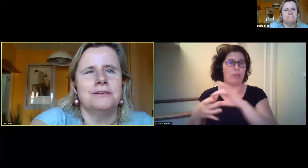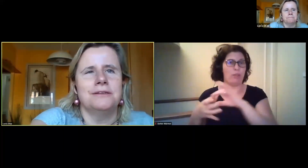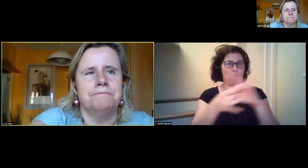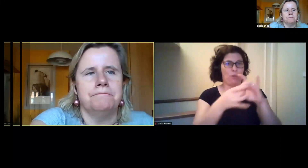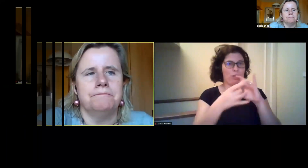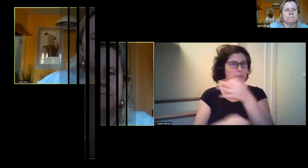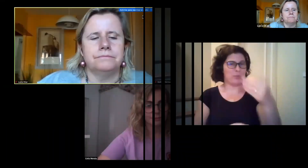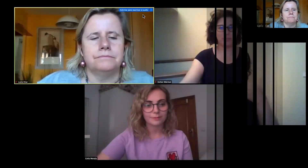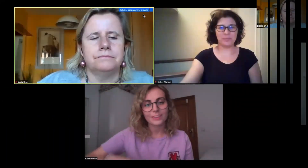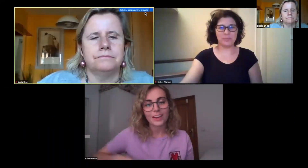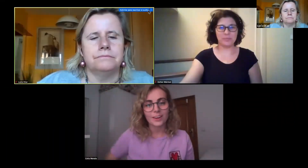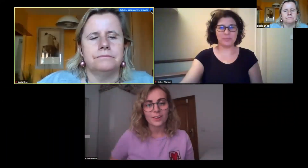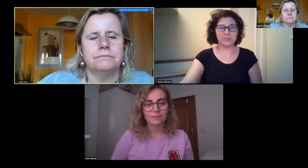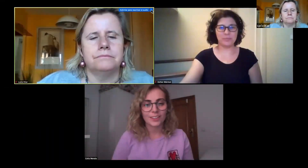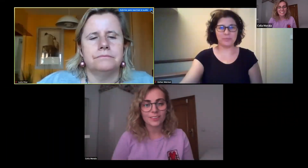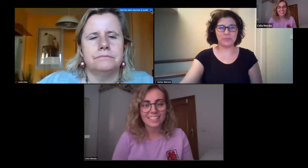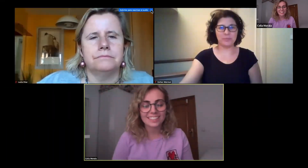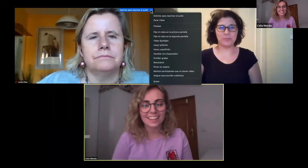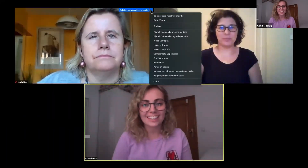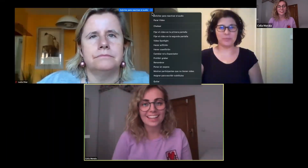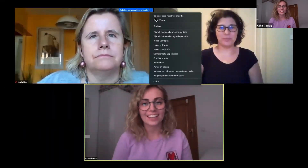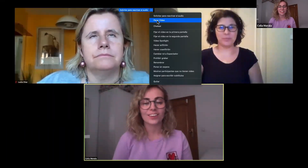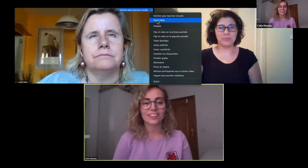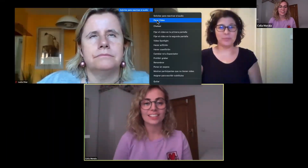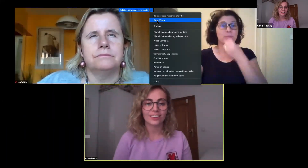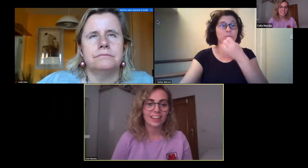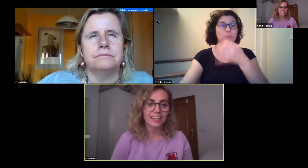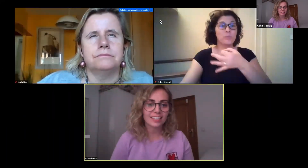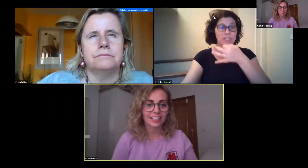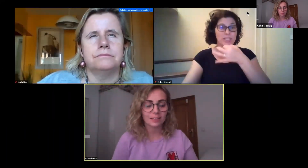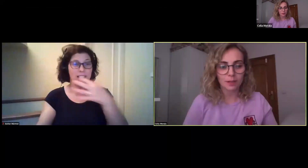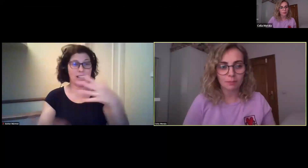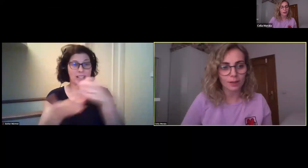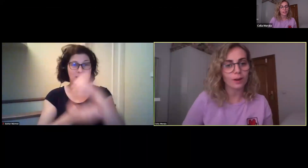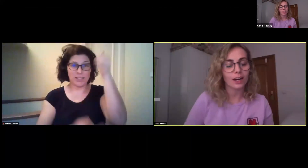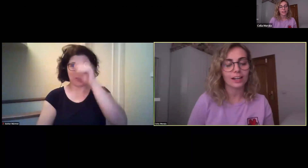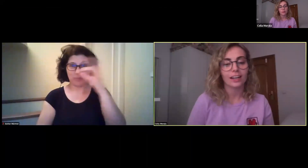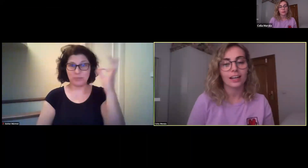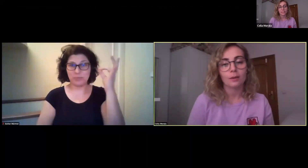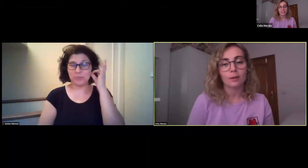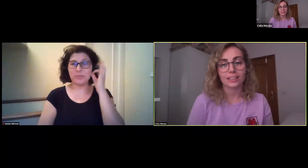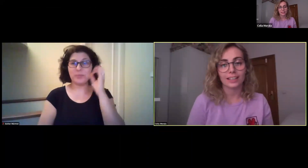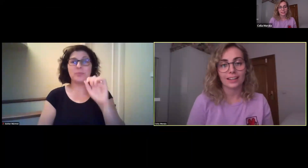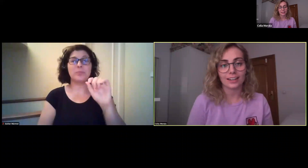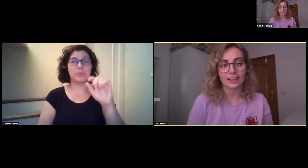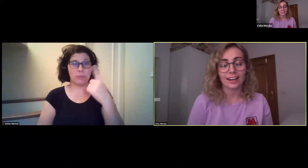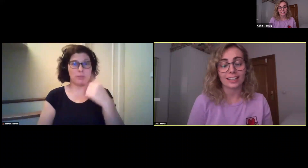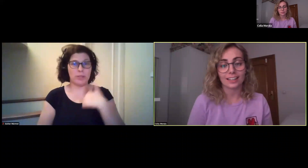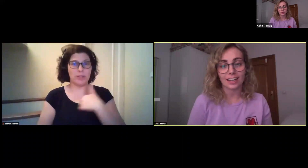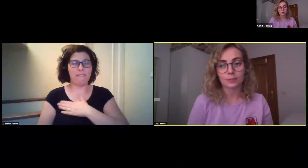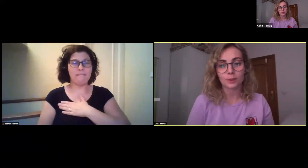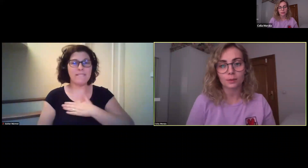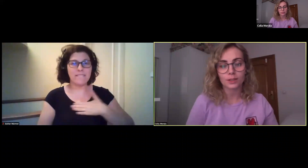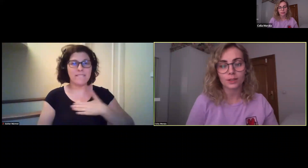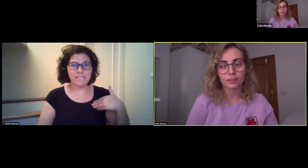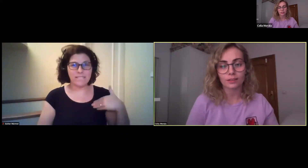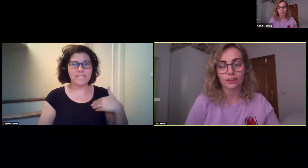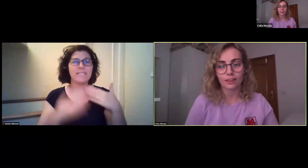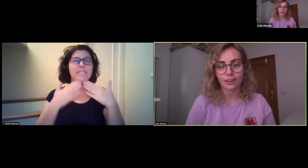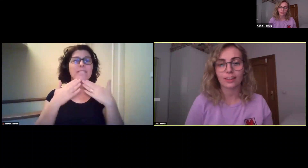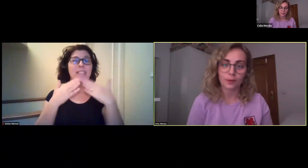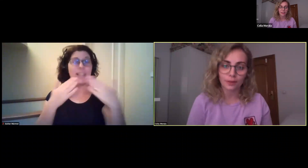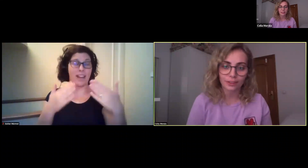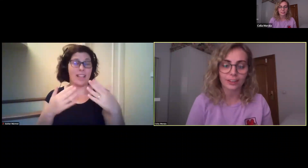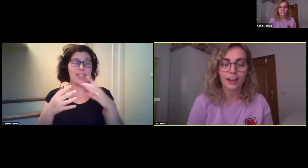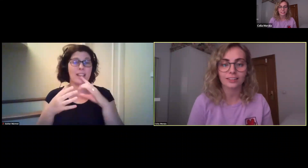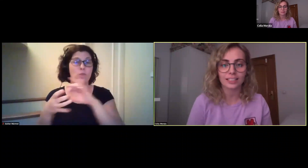Gracias. Bueno, buenas tardes a todos y a todas. En primer lugar, pues quería dar las gracias, por supuesto, a Fundación 11,